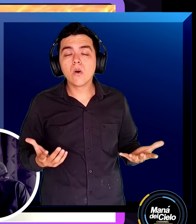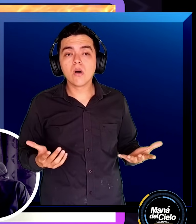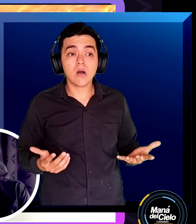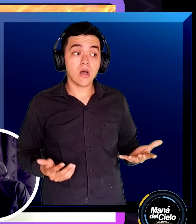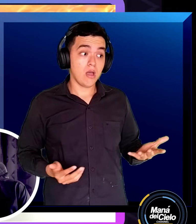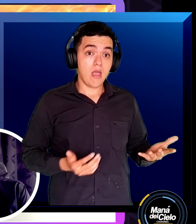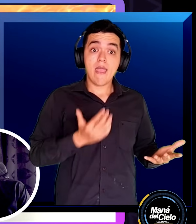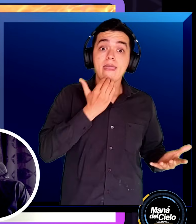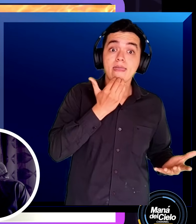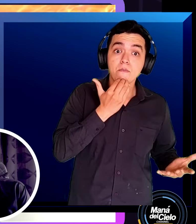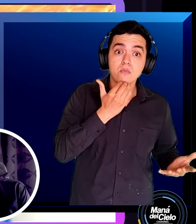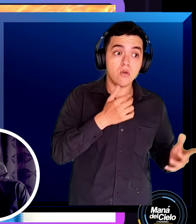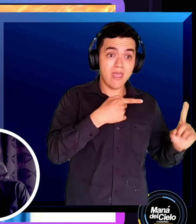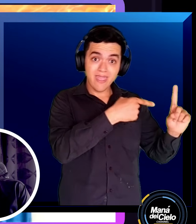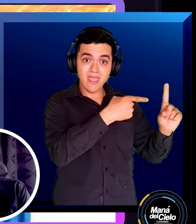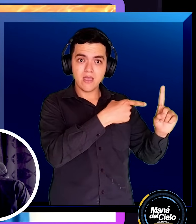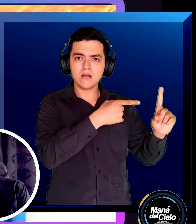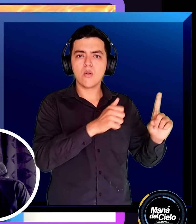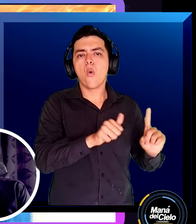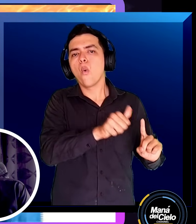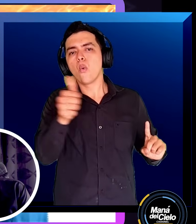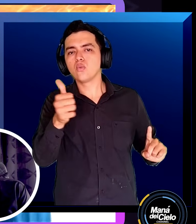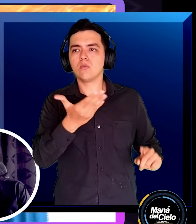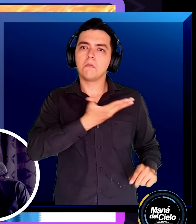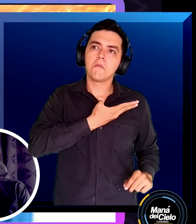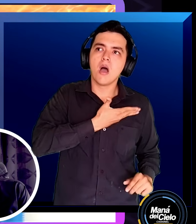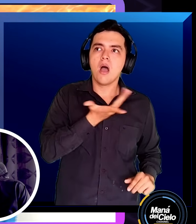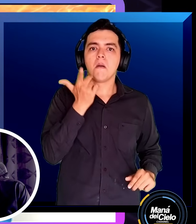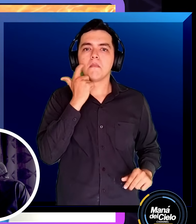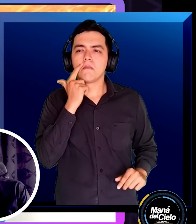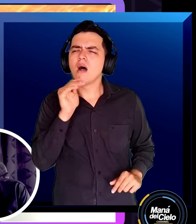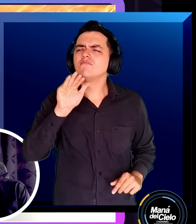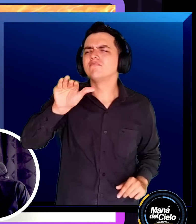¿Y usted cree que le encontró aplausos de la gente? ¡Qué bien!